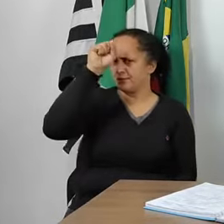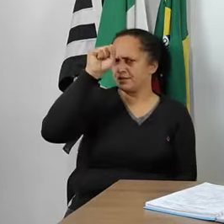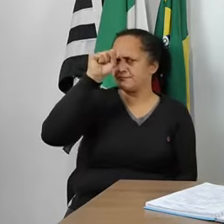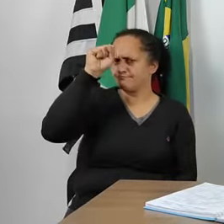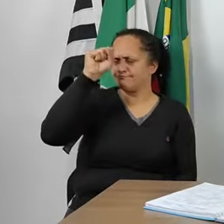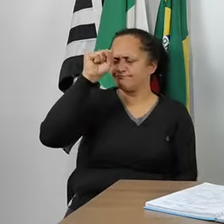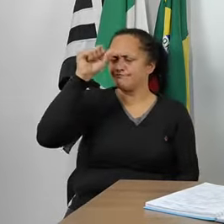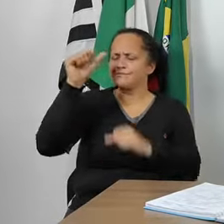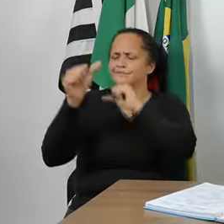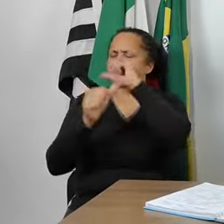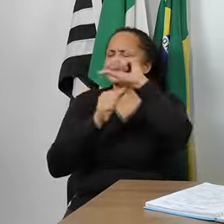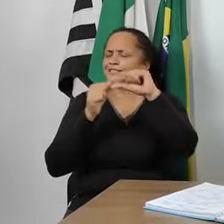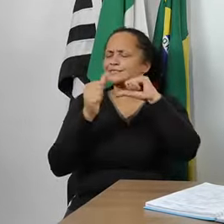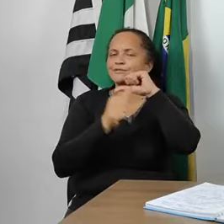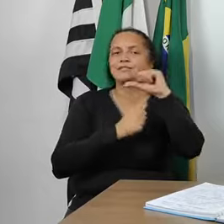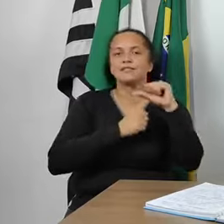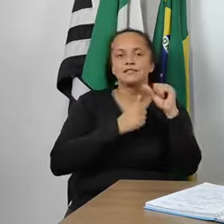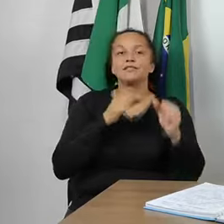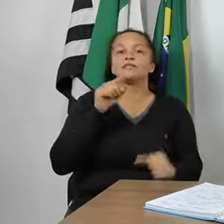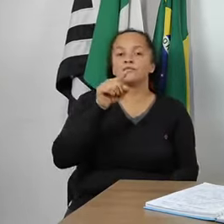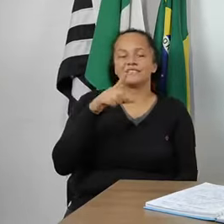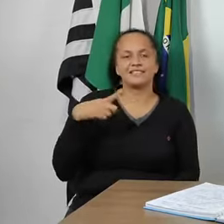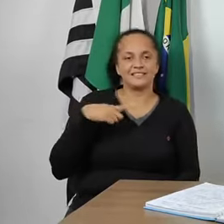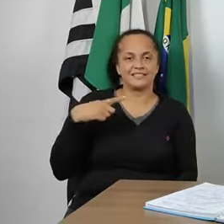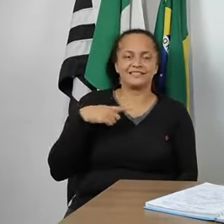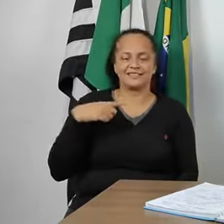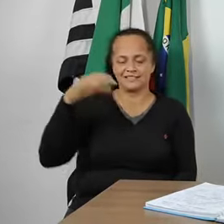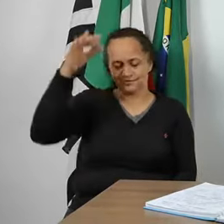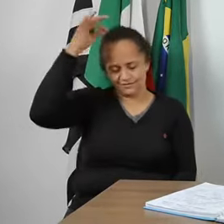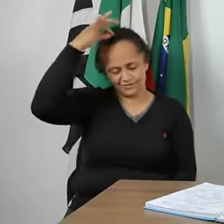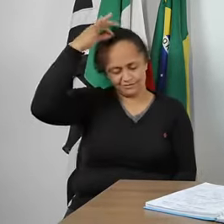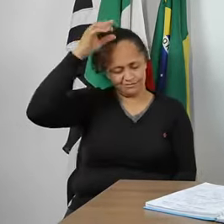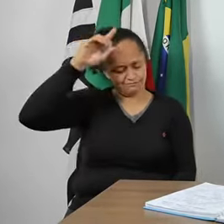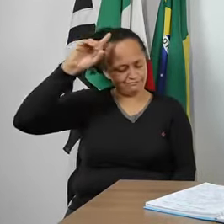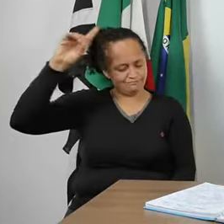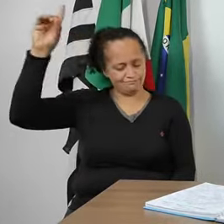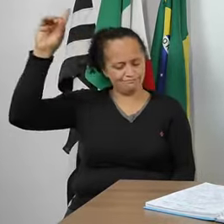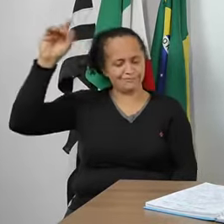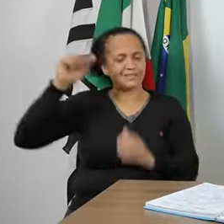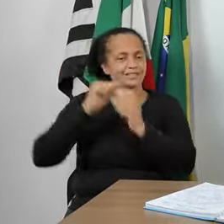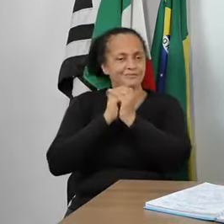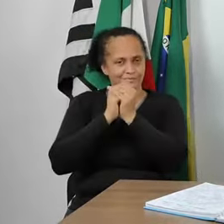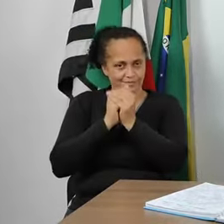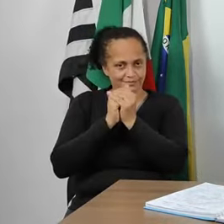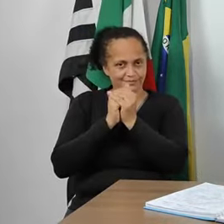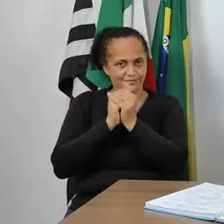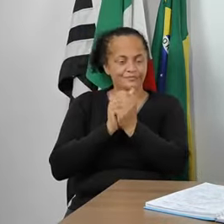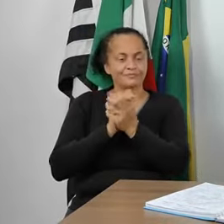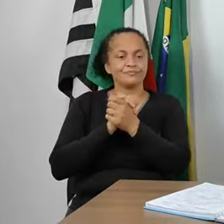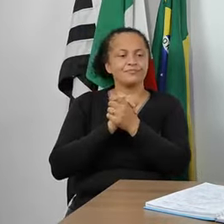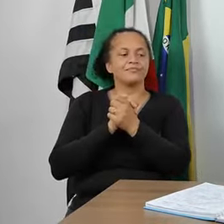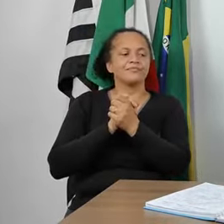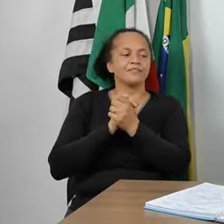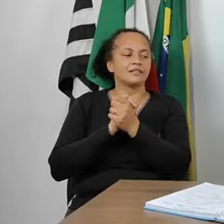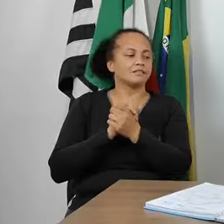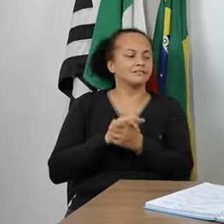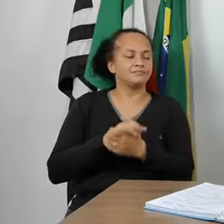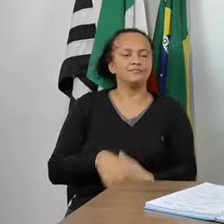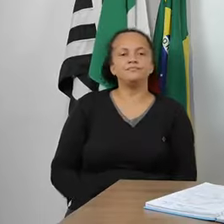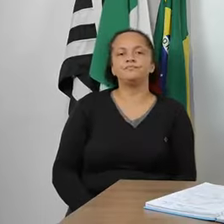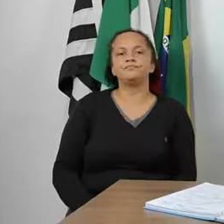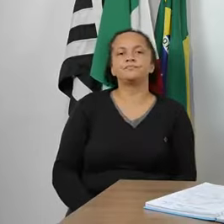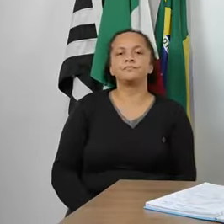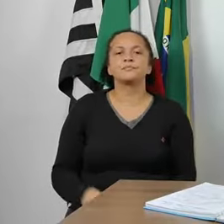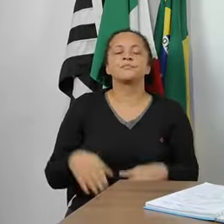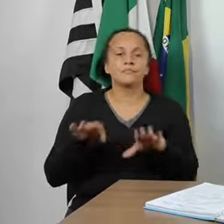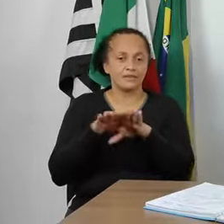fortalecimento, renovo, que você seja avivado espiritualmente. Amém? Eu gosto de uma outra passagem também, que fala sobre o